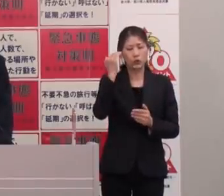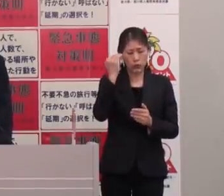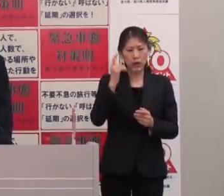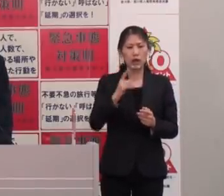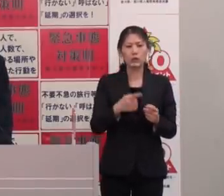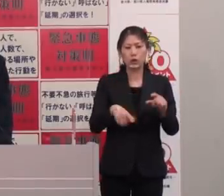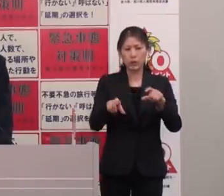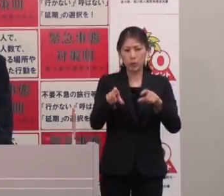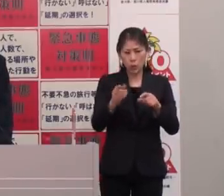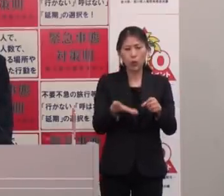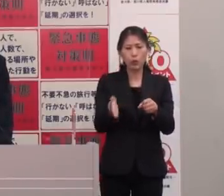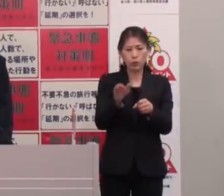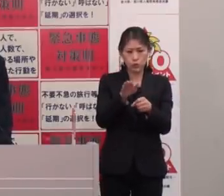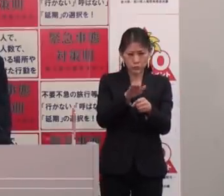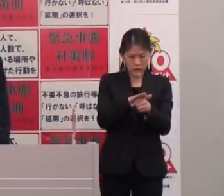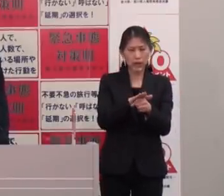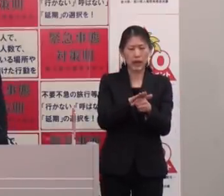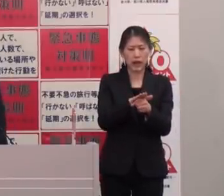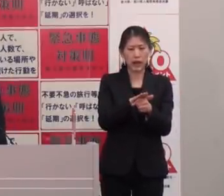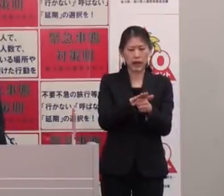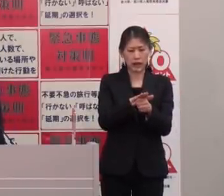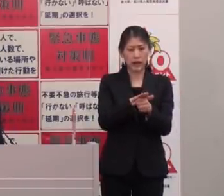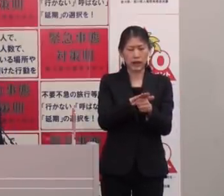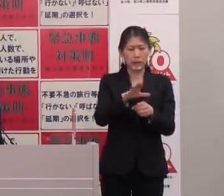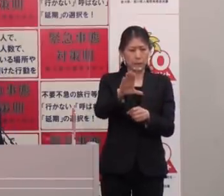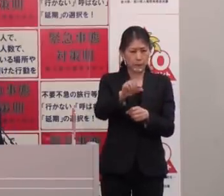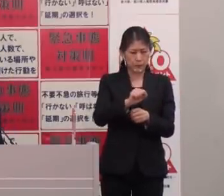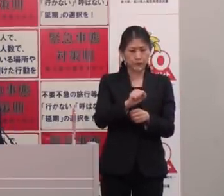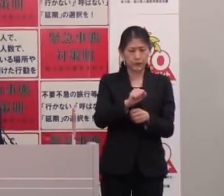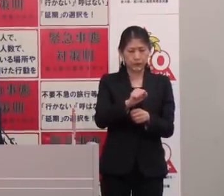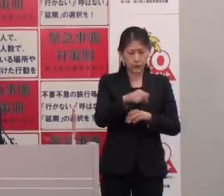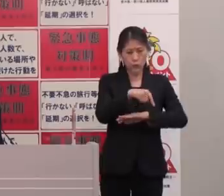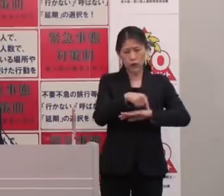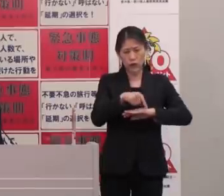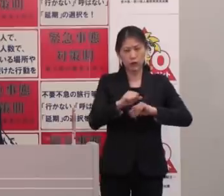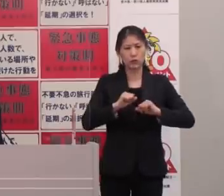あ、そういった状況であります。